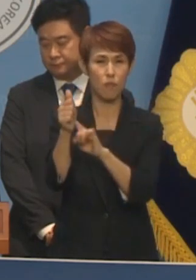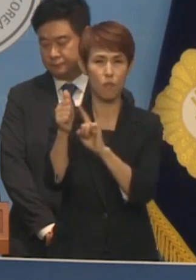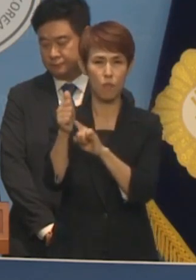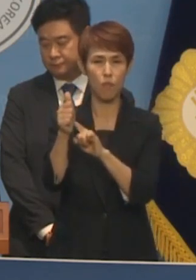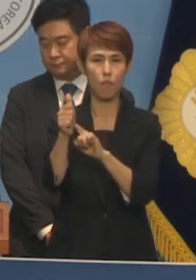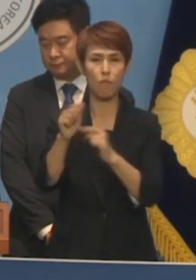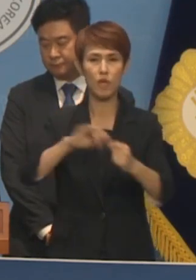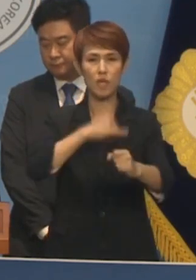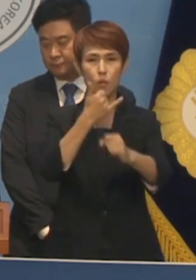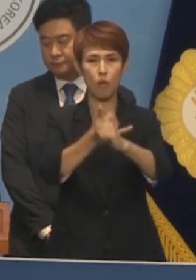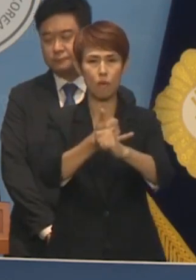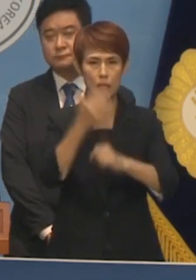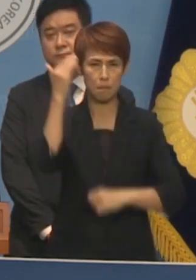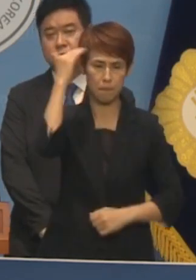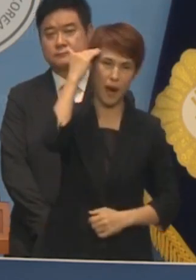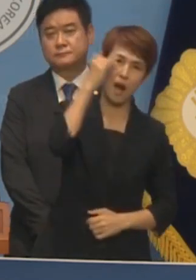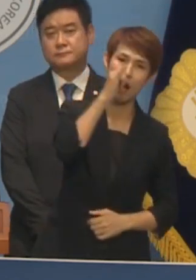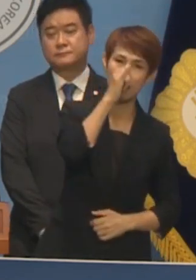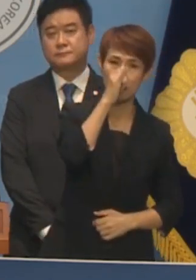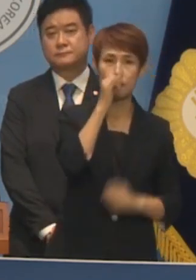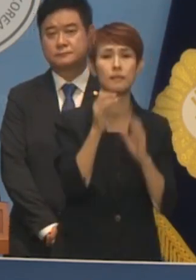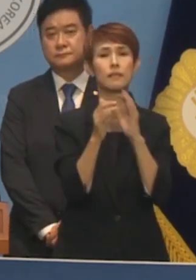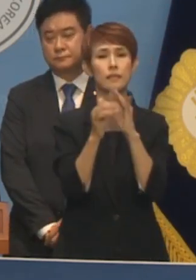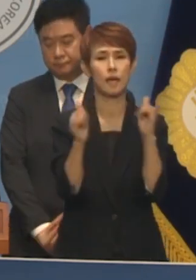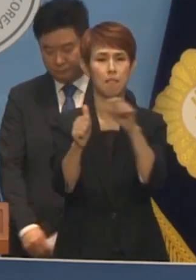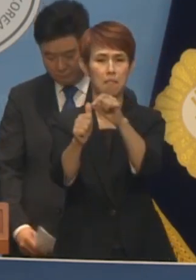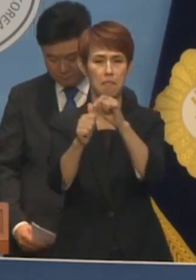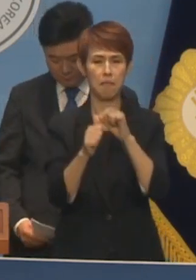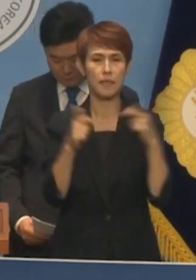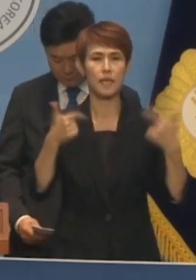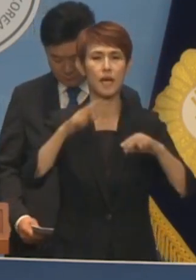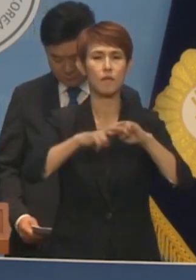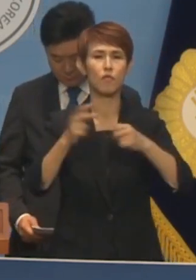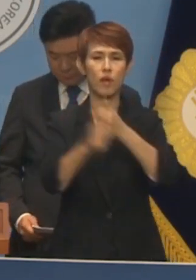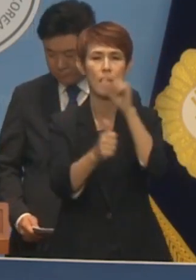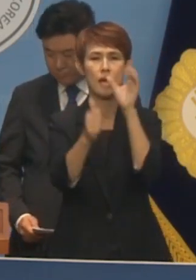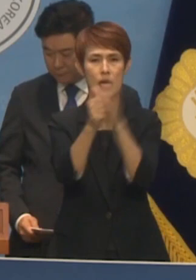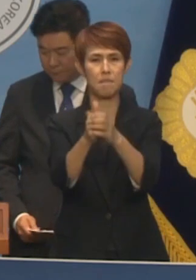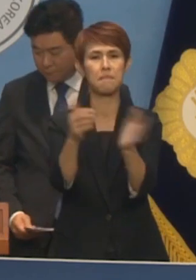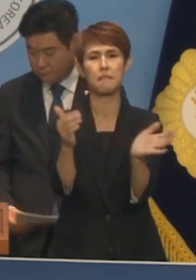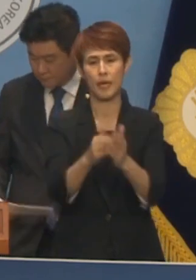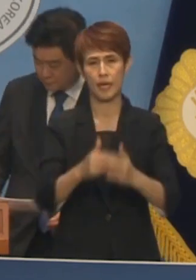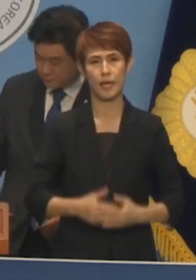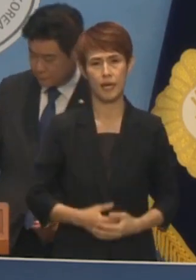인권 가치를 훼손하는 반인권인사를 상임위원으로 임명하였습니다.